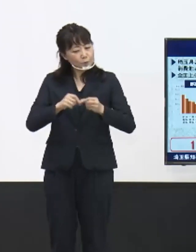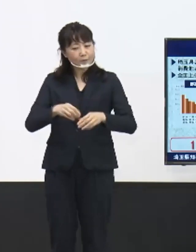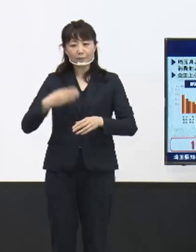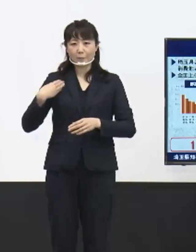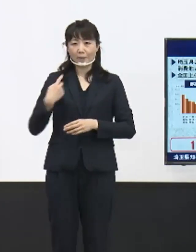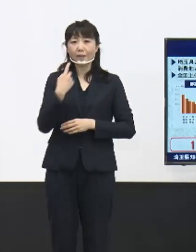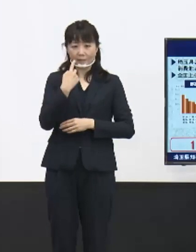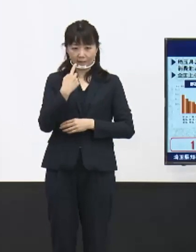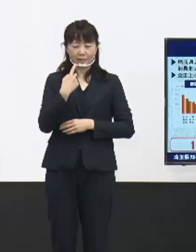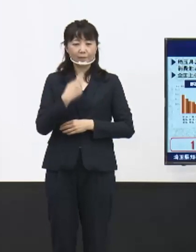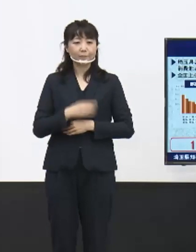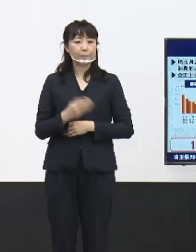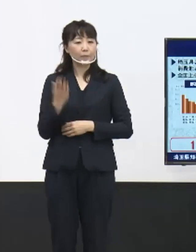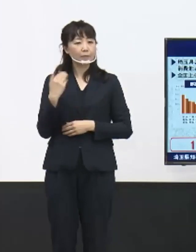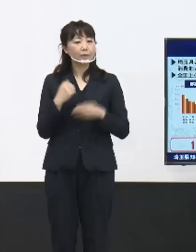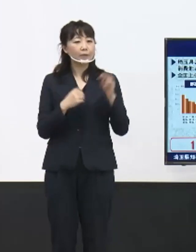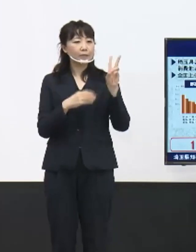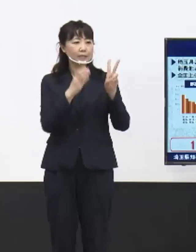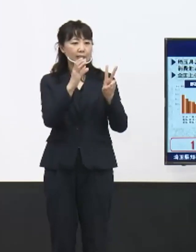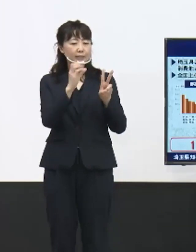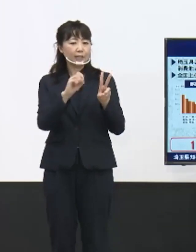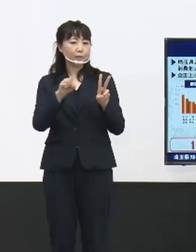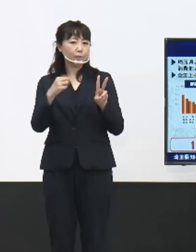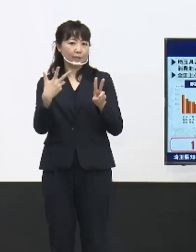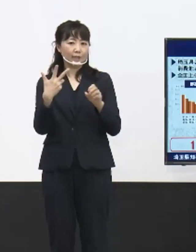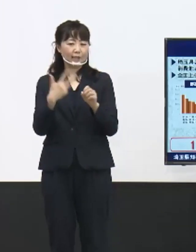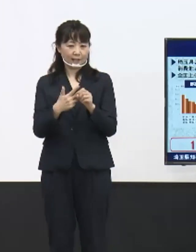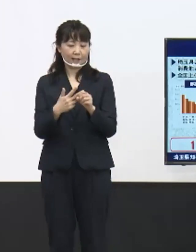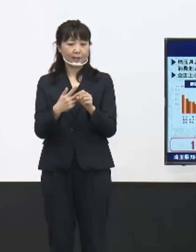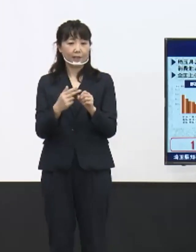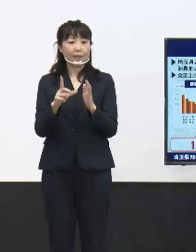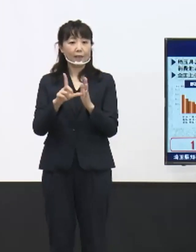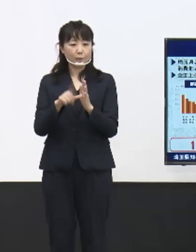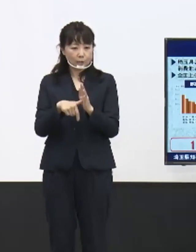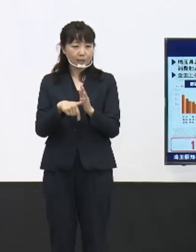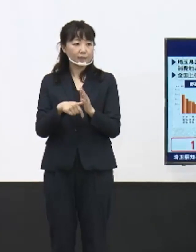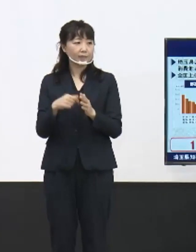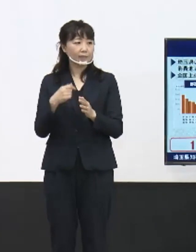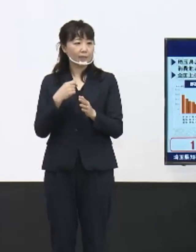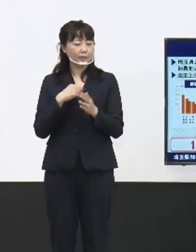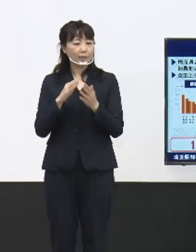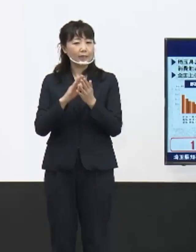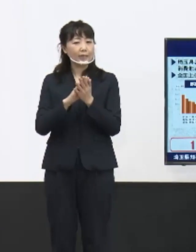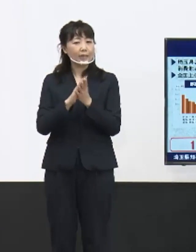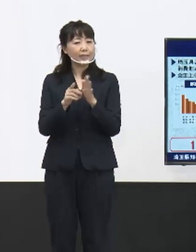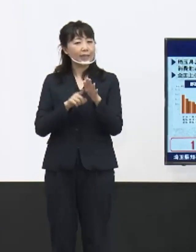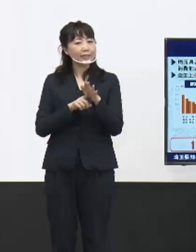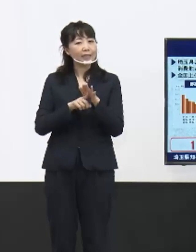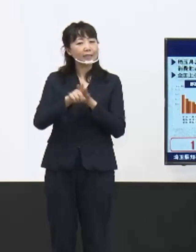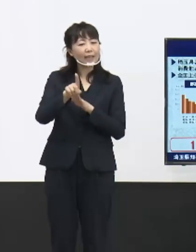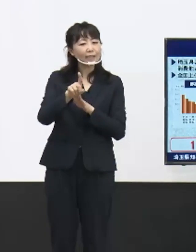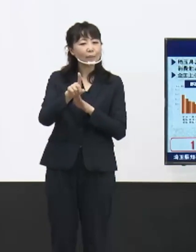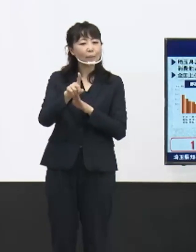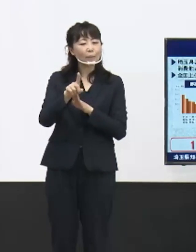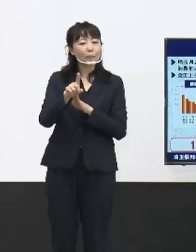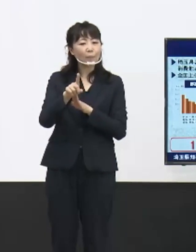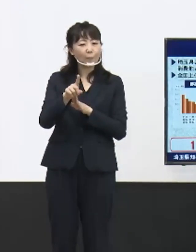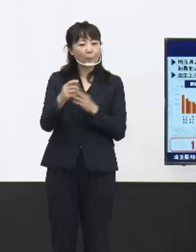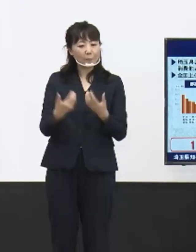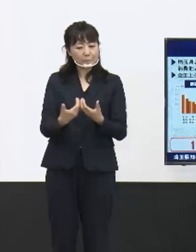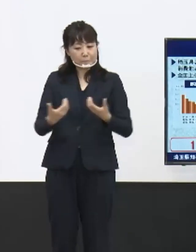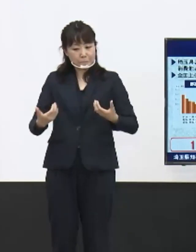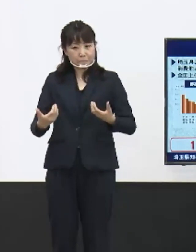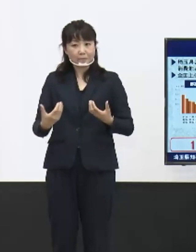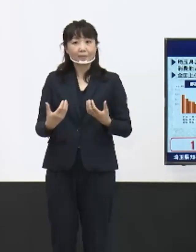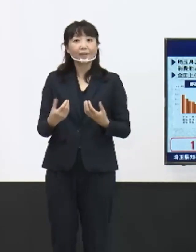ほどの2017年の時でしたかね、私が県連代表でたもとを分かつという形になりました。